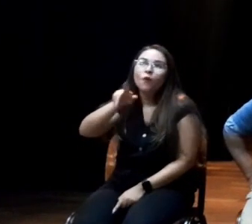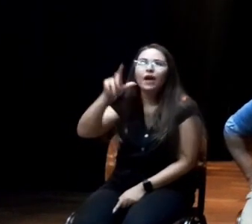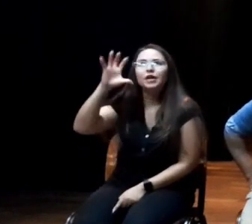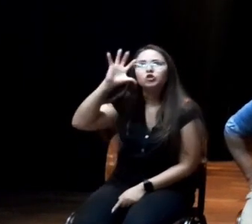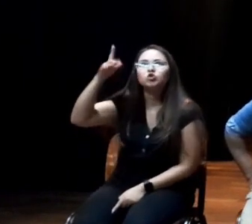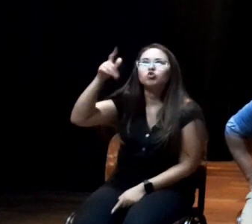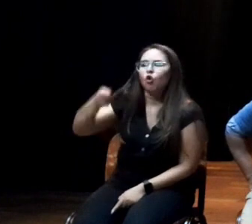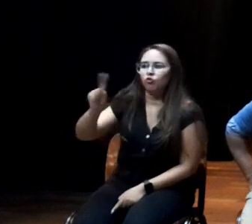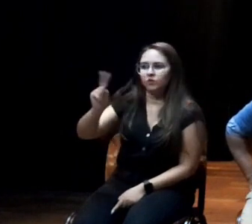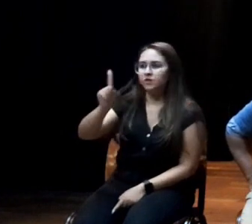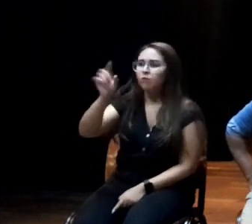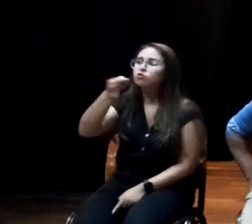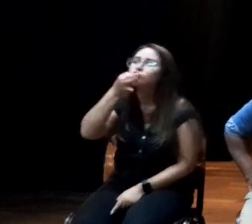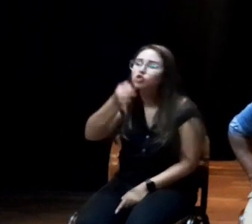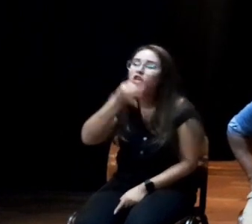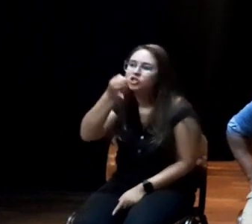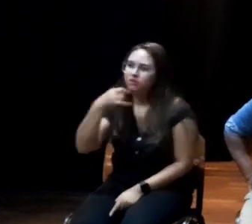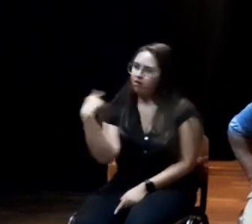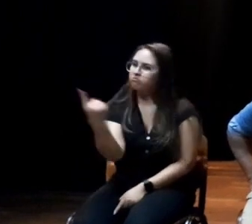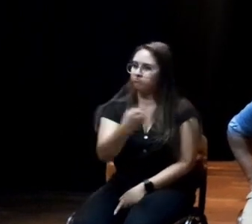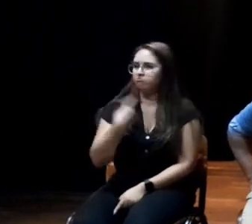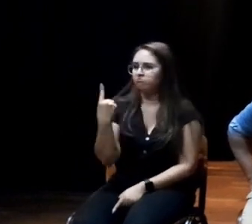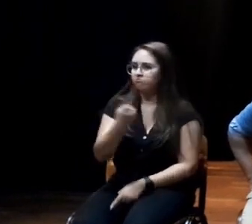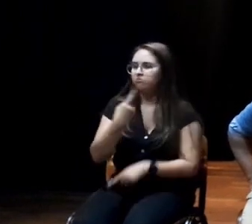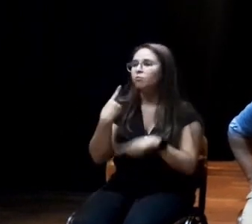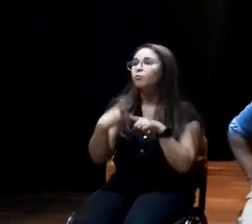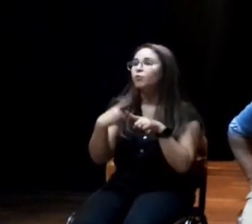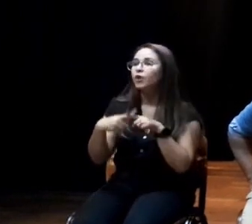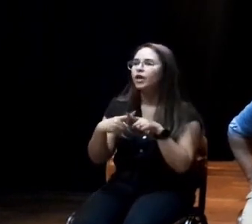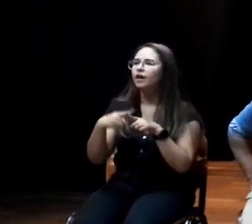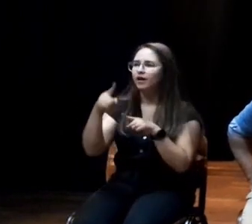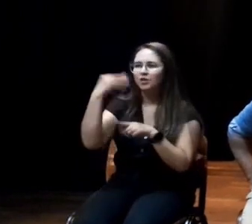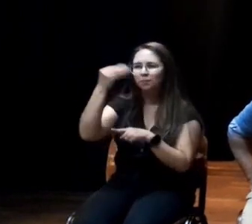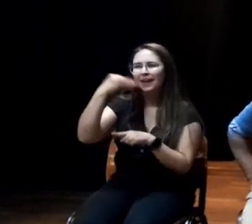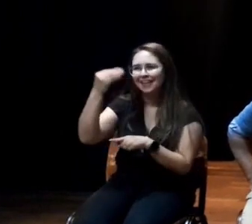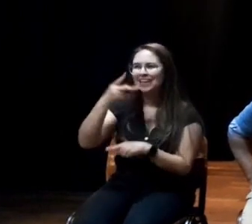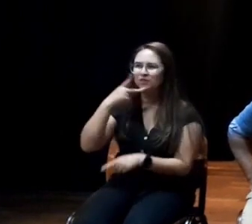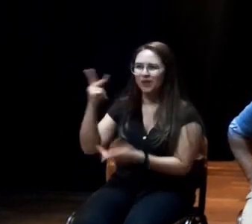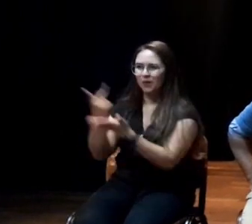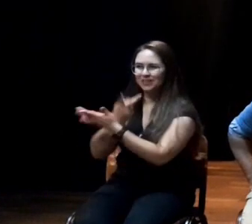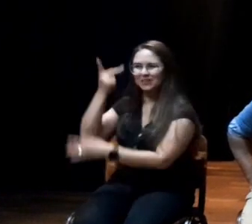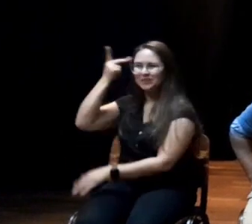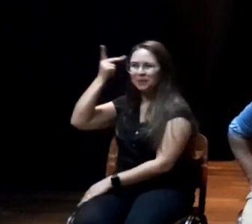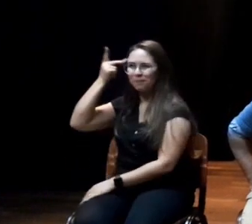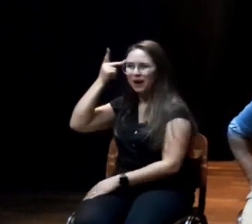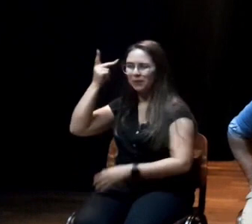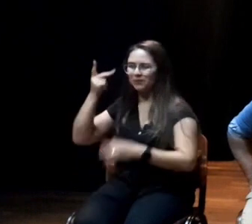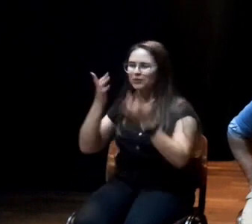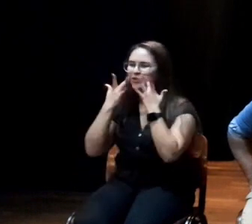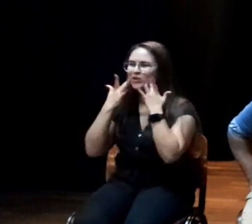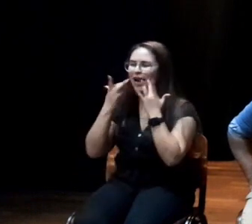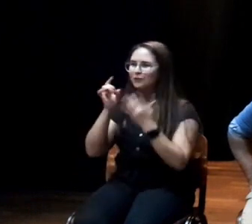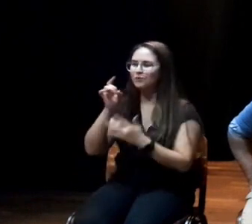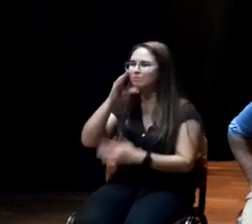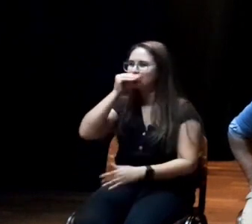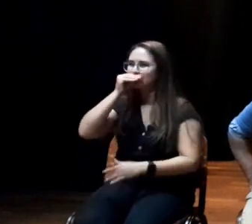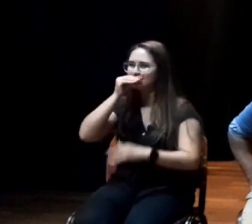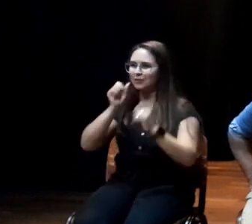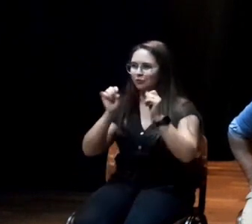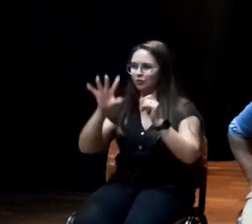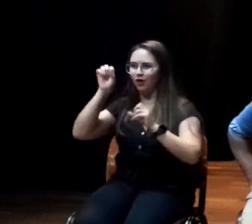uma sugestão para nós mesmos, assim, que é uma coisa que eu sinto falta. A partir dessa experiência que eu falei em São Paulo, da peça Sem Palavras, eu pensei,